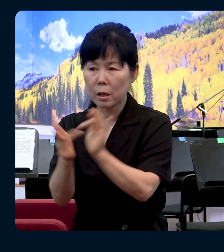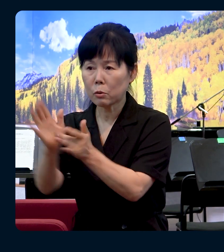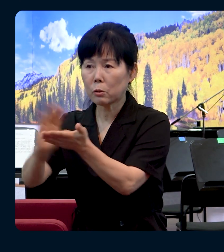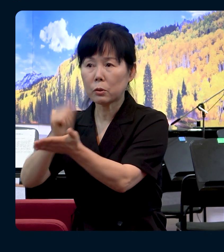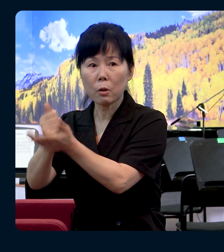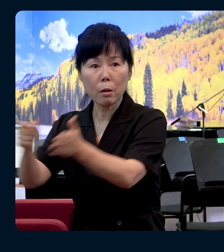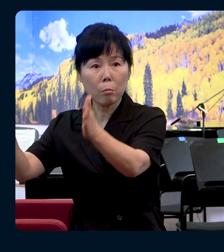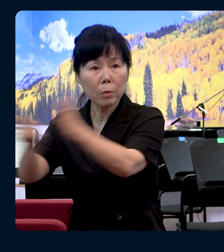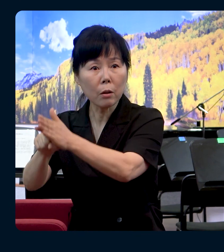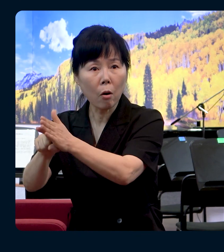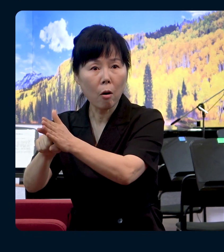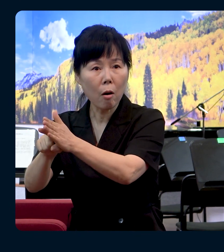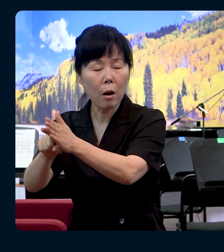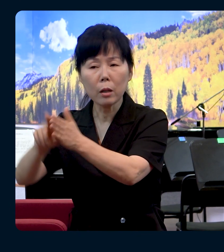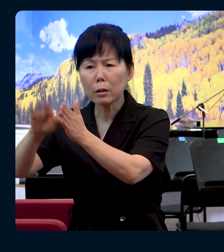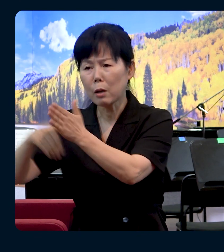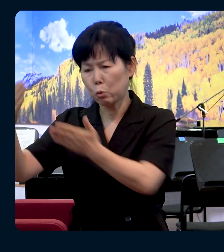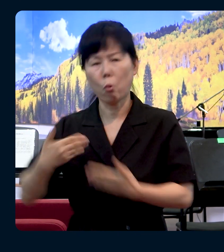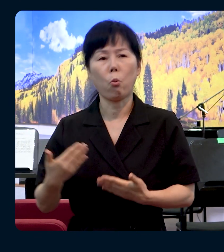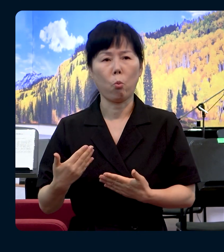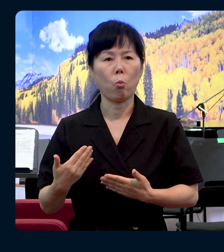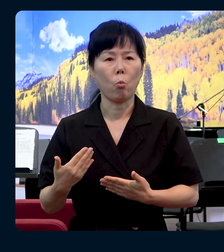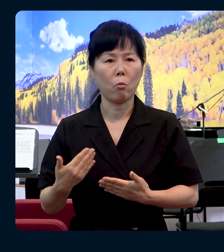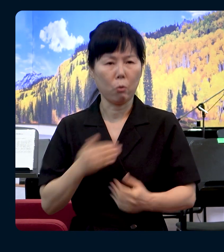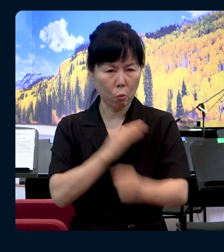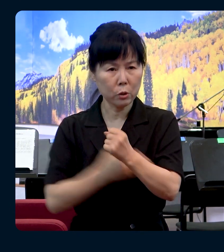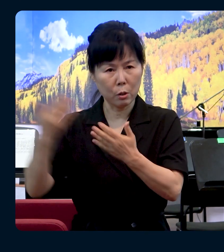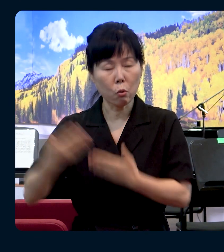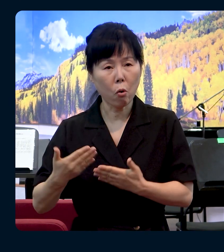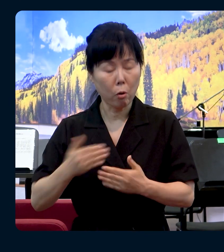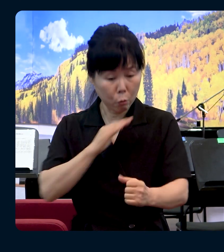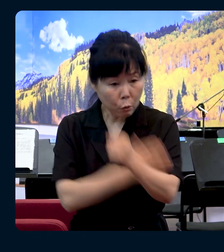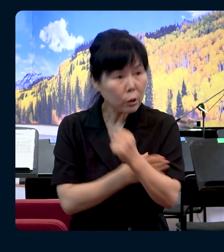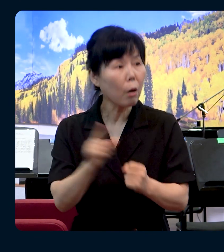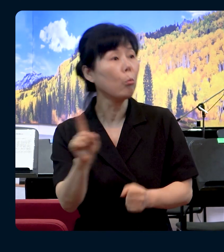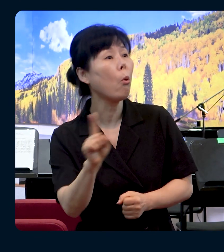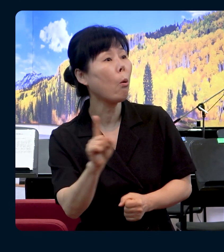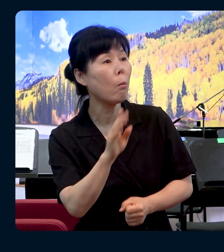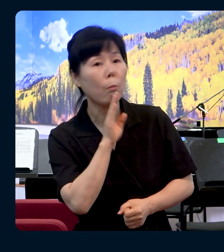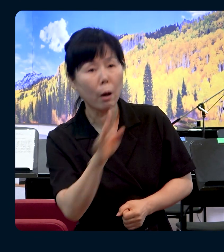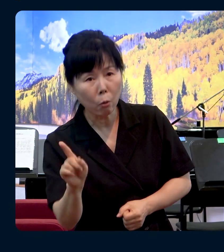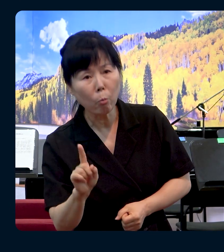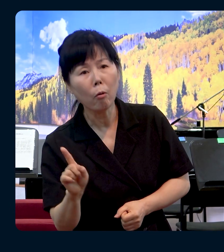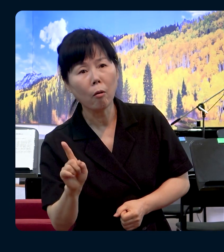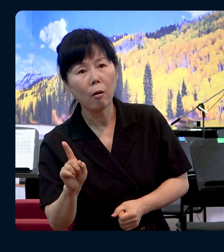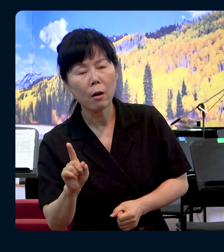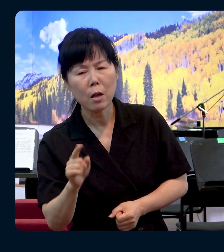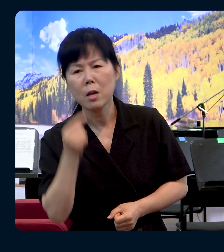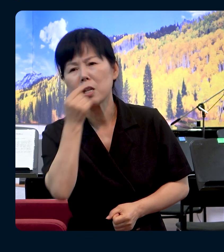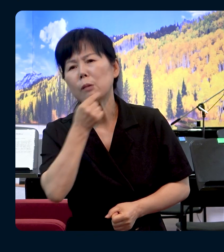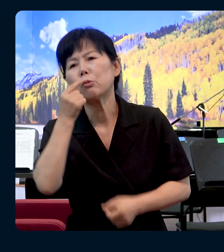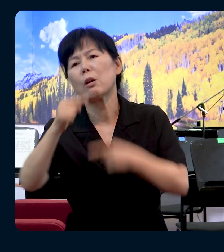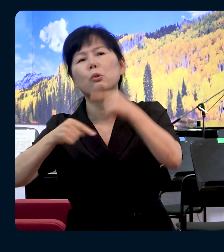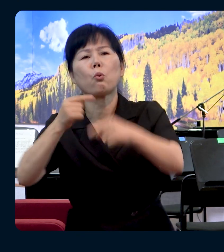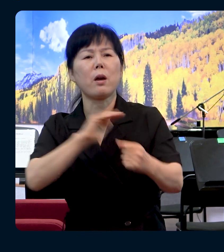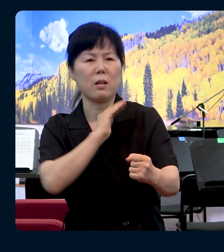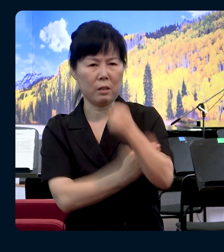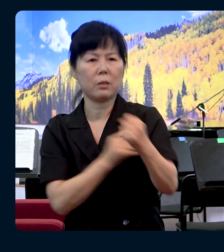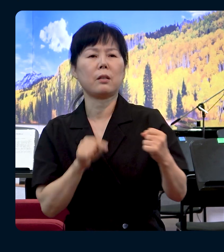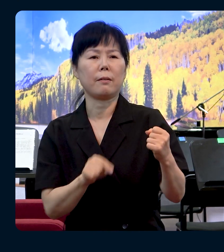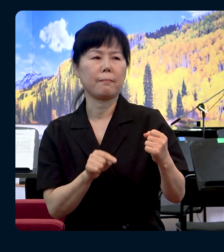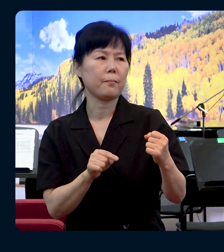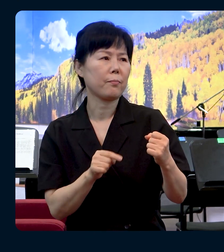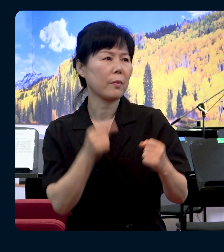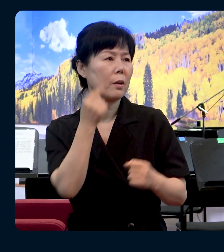그리스도를 믿을 때 우리한테 주어지거든요. 그 권세가 뭐냐? 바로 입술의 권세예요.